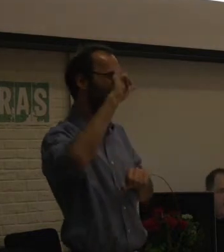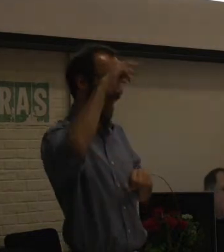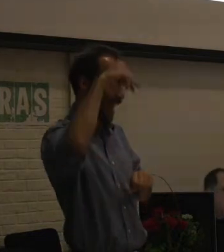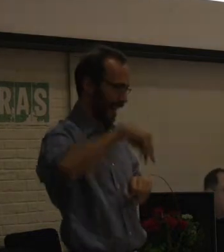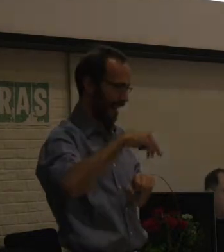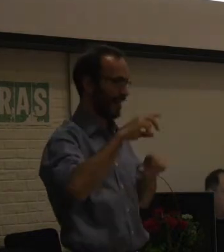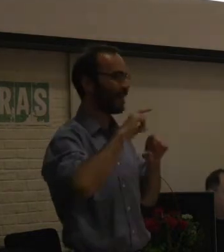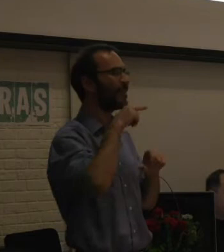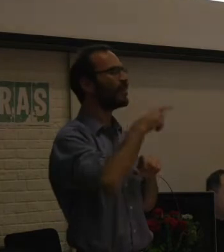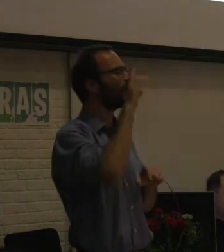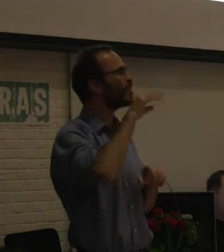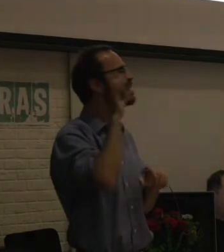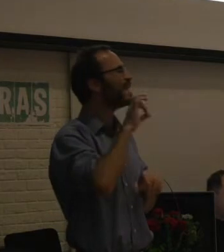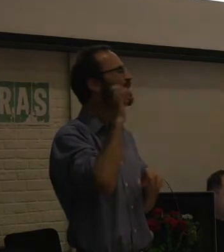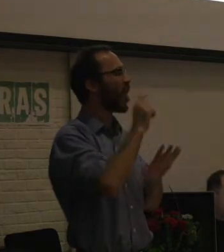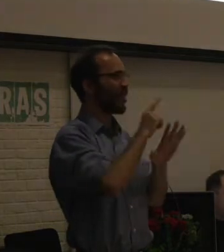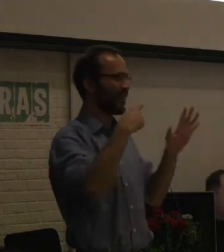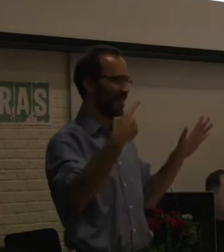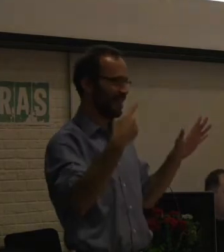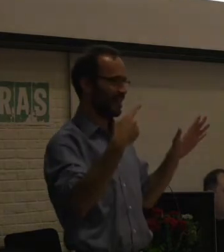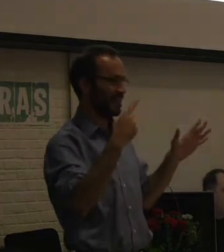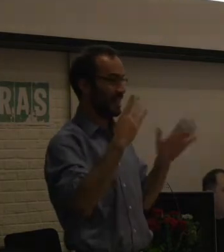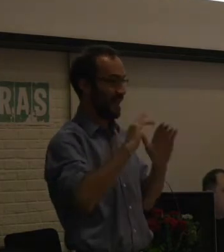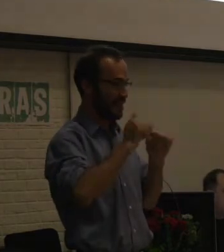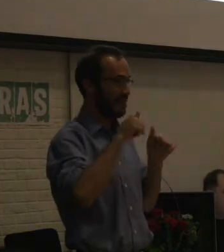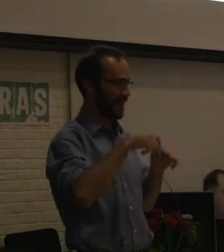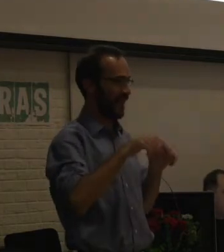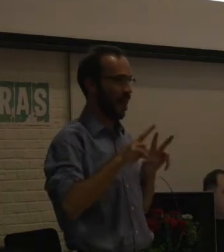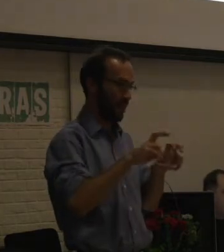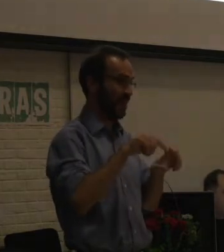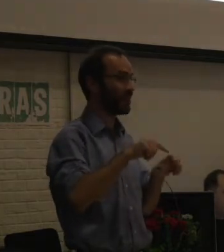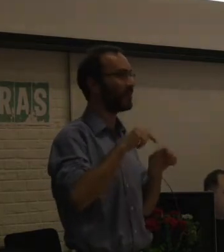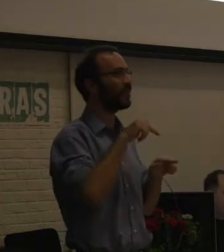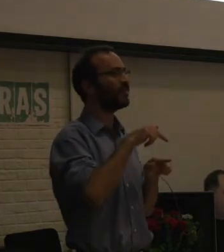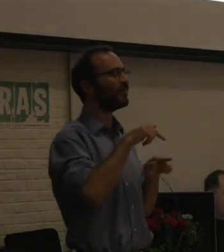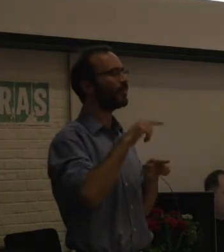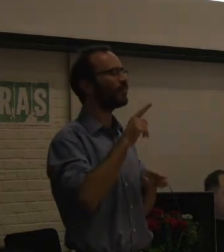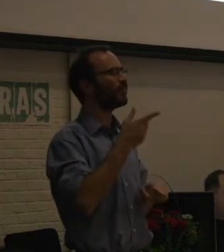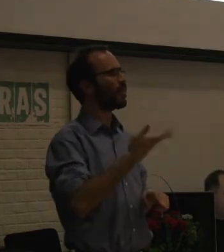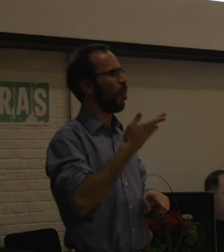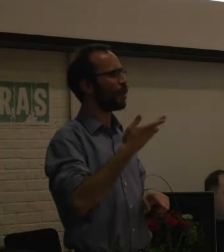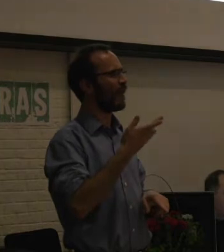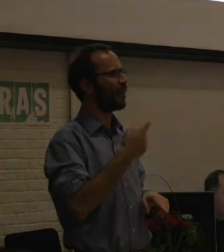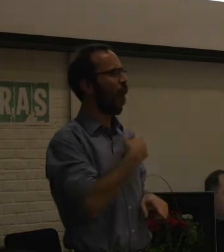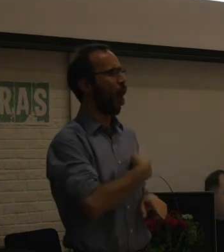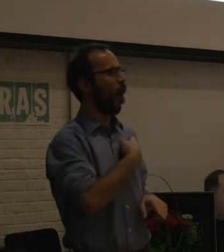del siglo XVI, comienzos del siglo XVI, que fue comisionado nada más y nada menos que para realizar